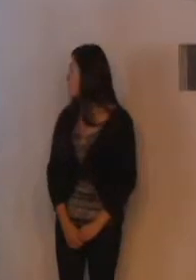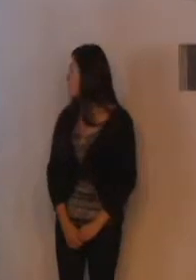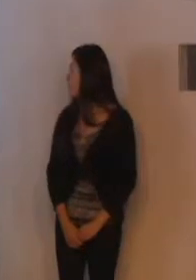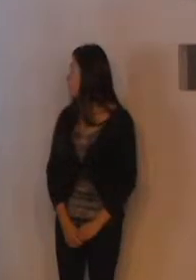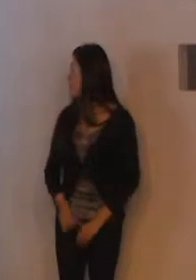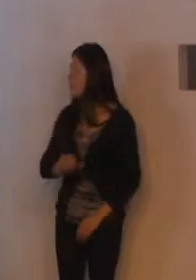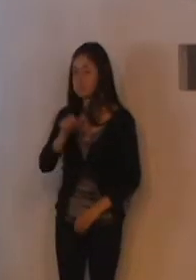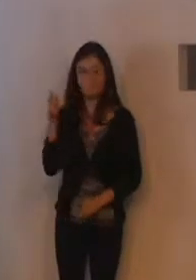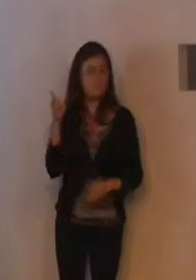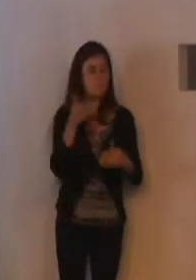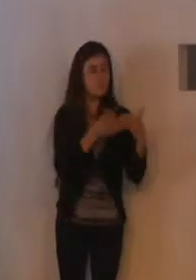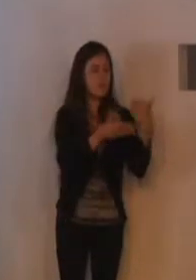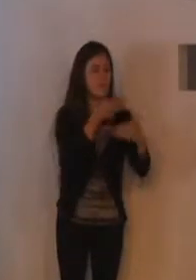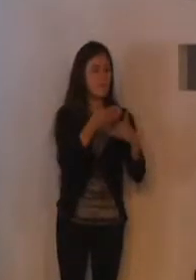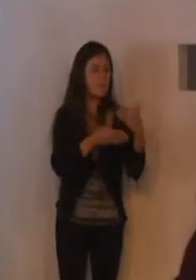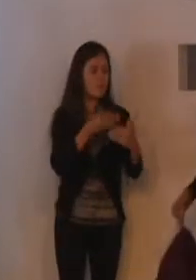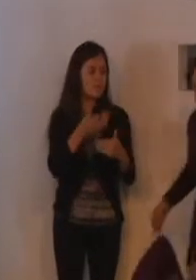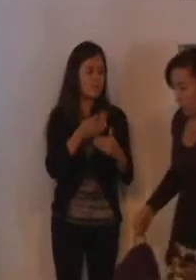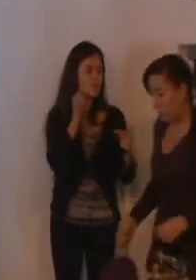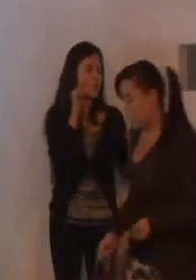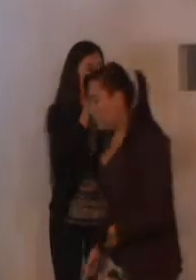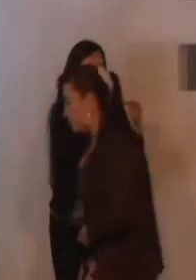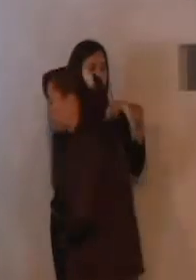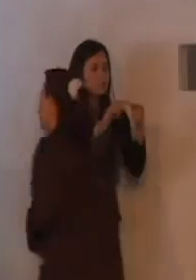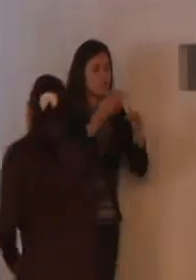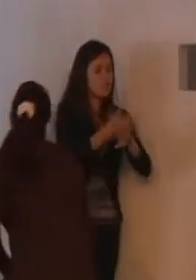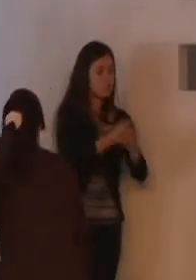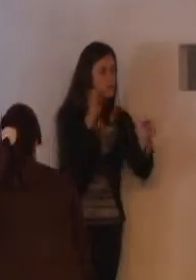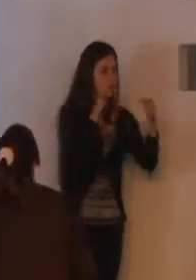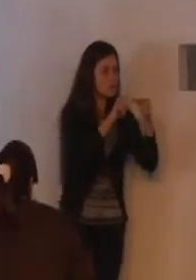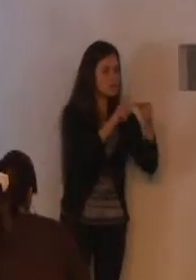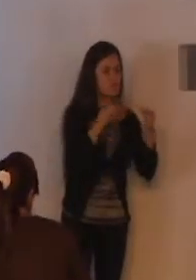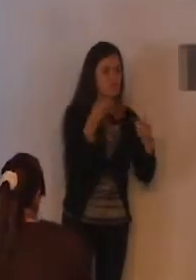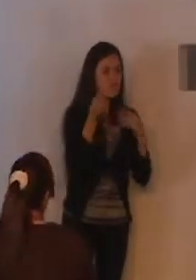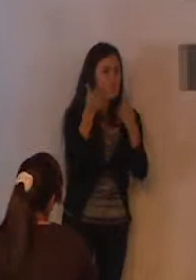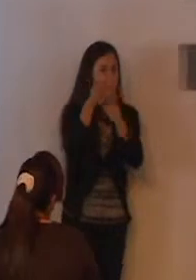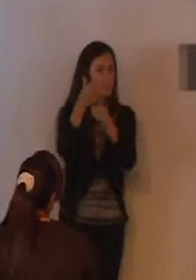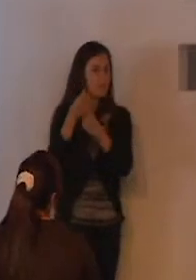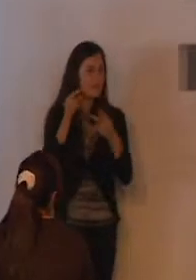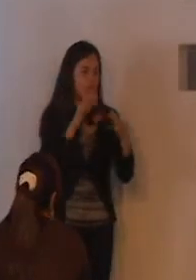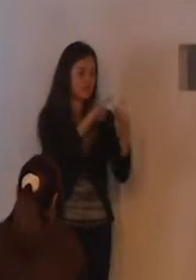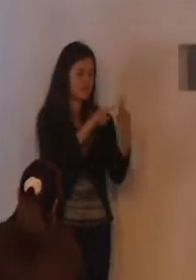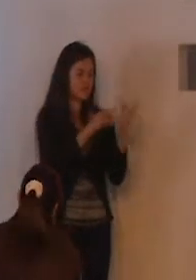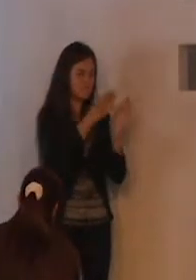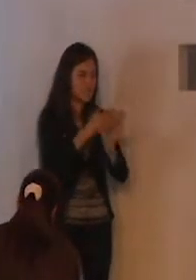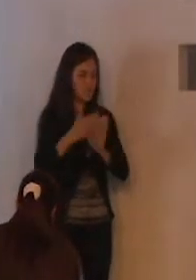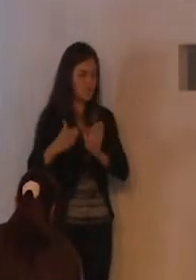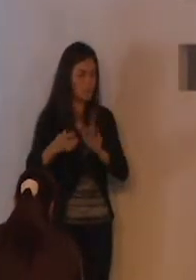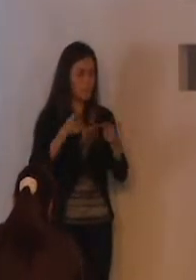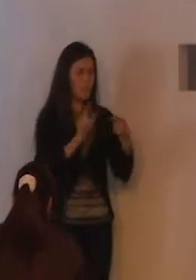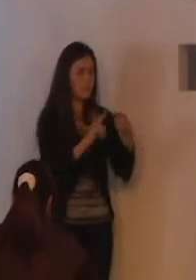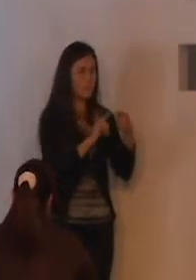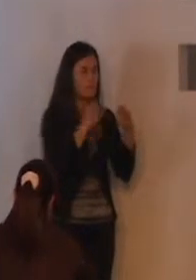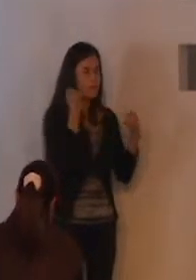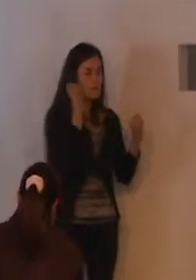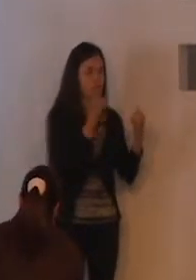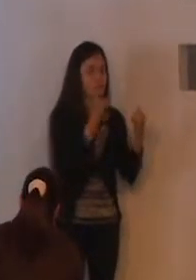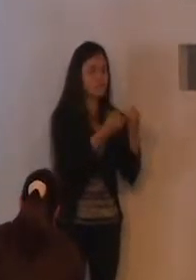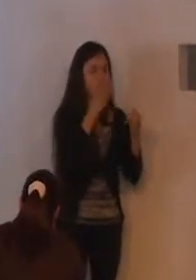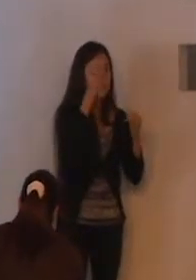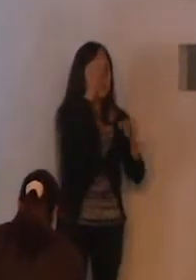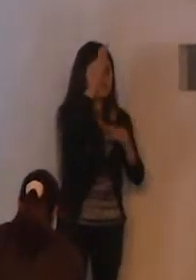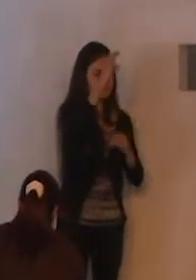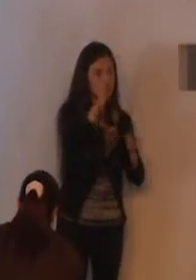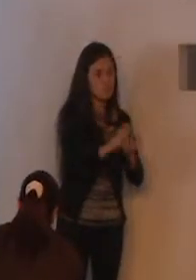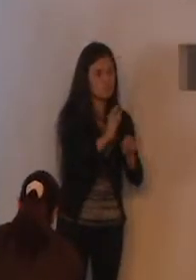Y esto más o menos es el alcance de los objetivos, ¿no? Está orientado en tres partes. La primera fue la de identificar las concepciones,